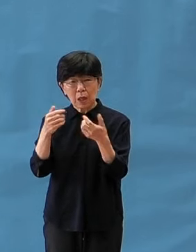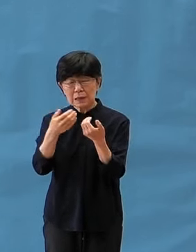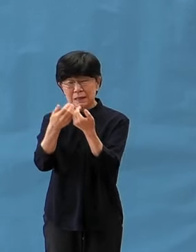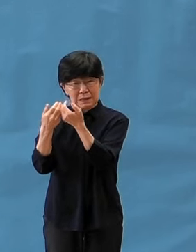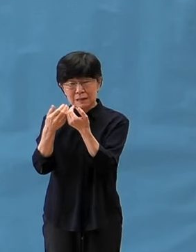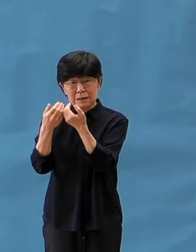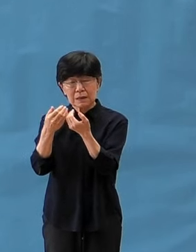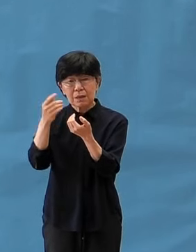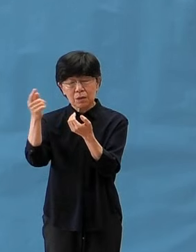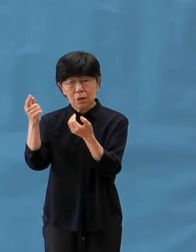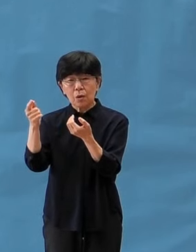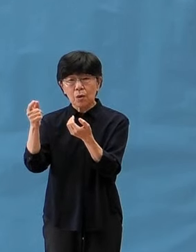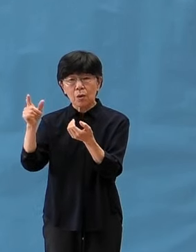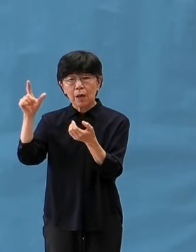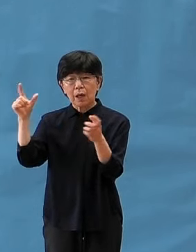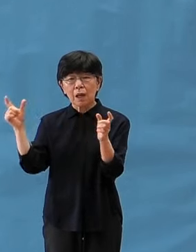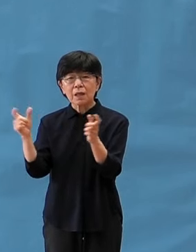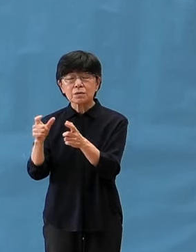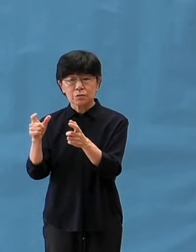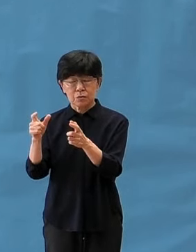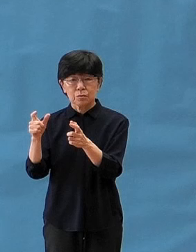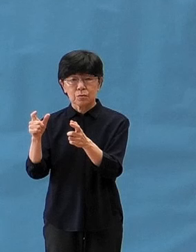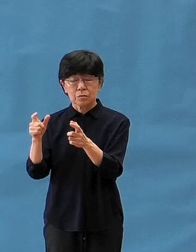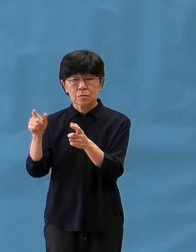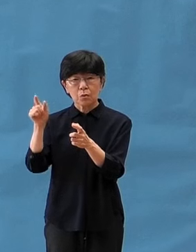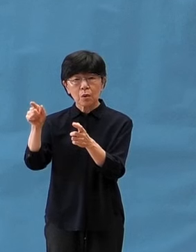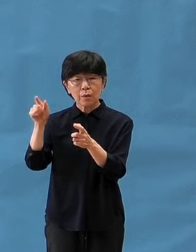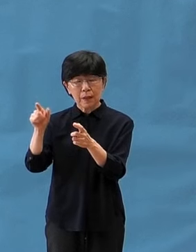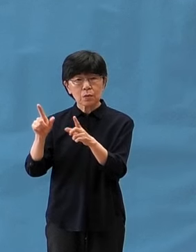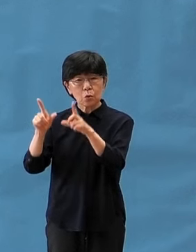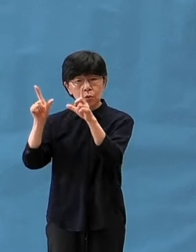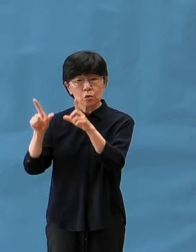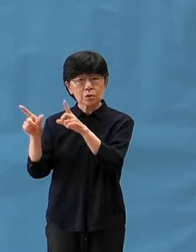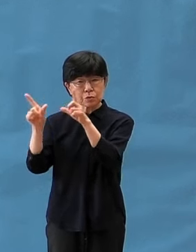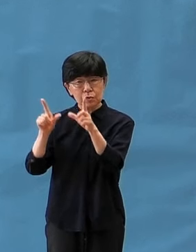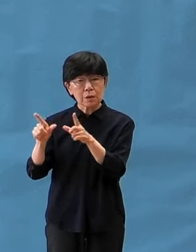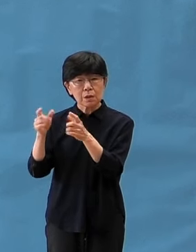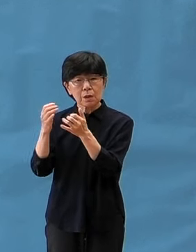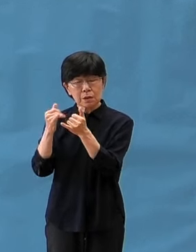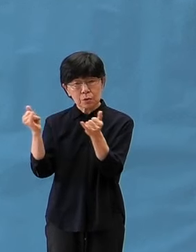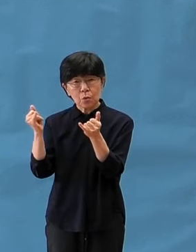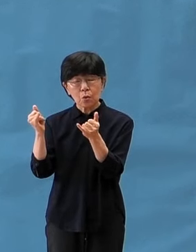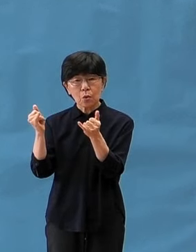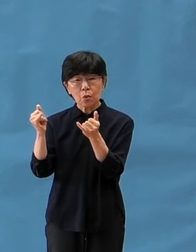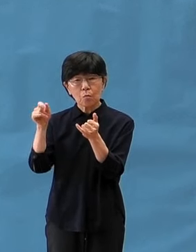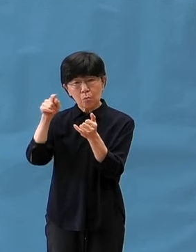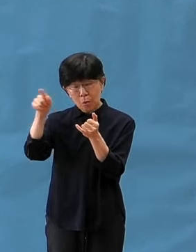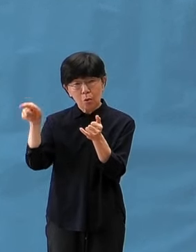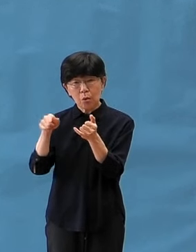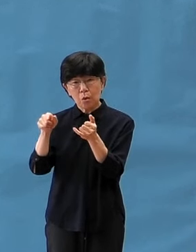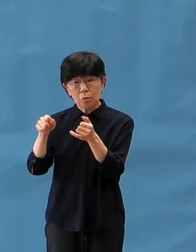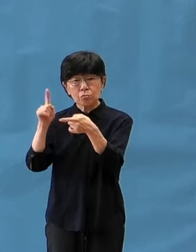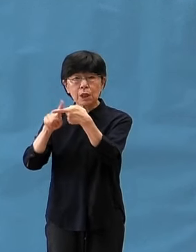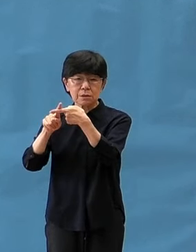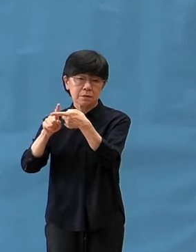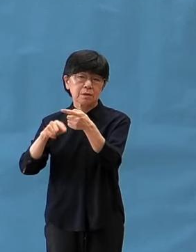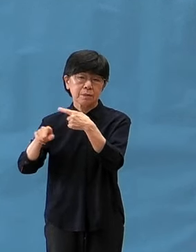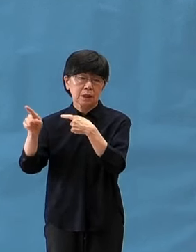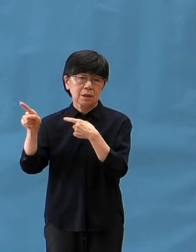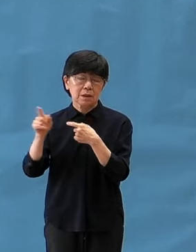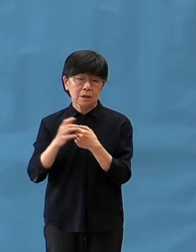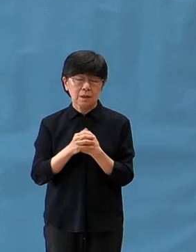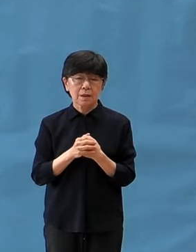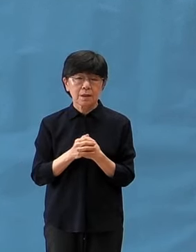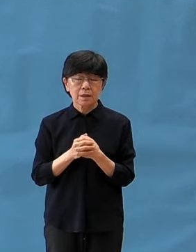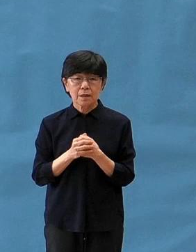過密の程度を緩和するっていうのは、東京に住んでる人たちにとってもプラスになることなんです。で、その東京